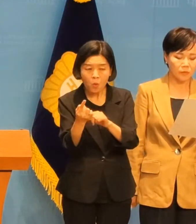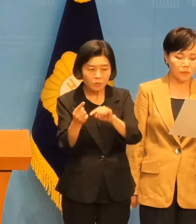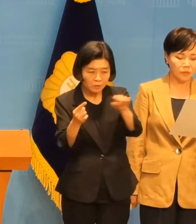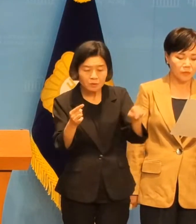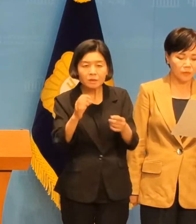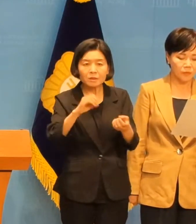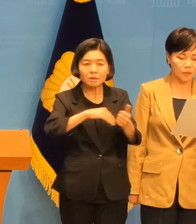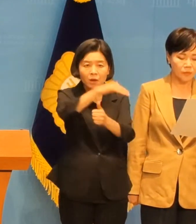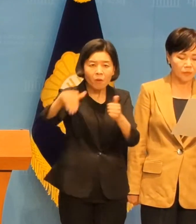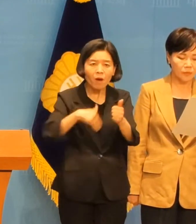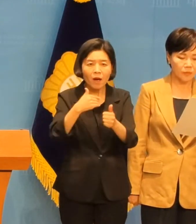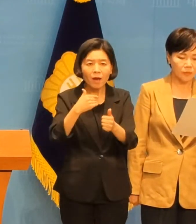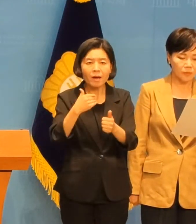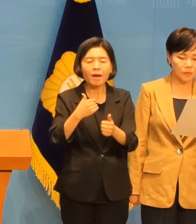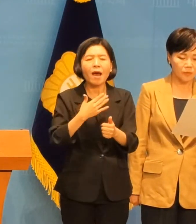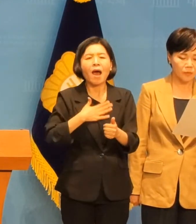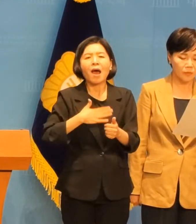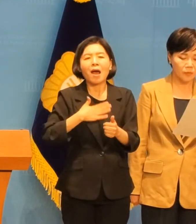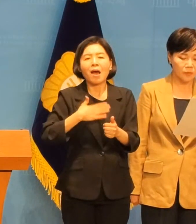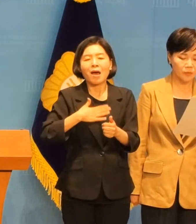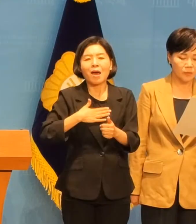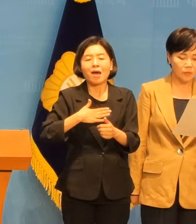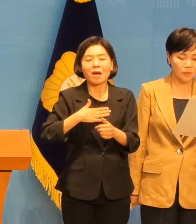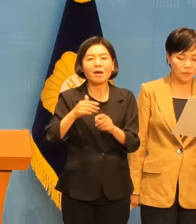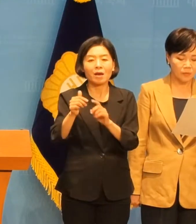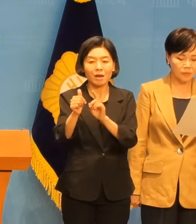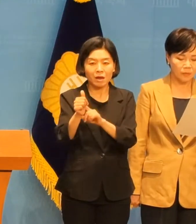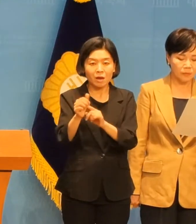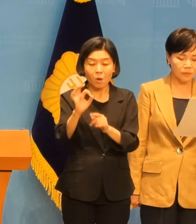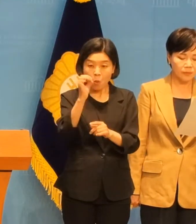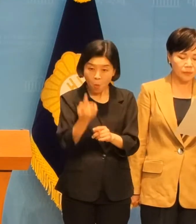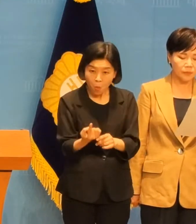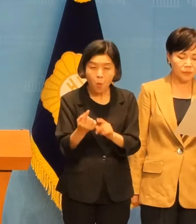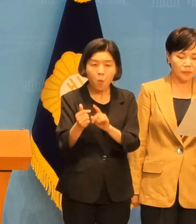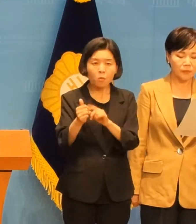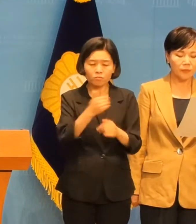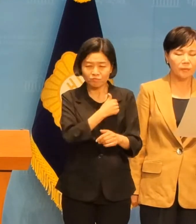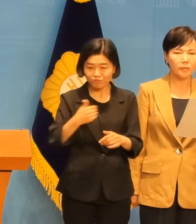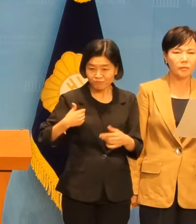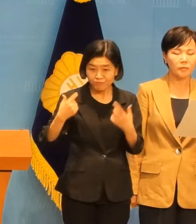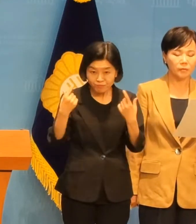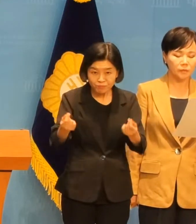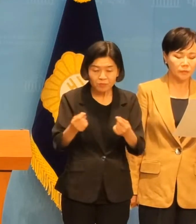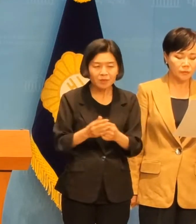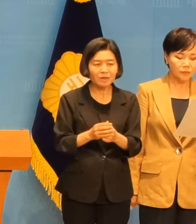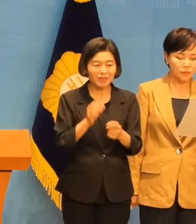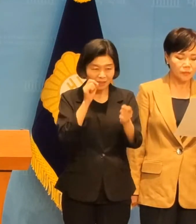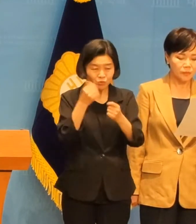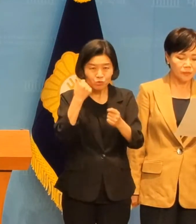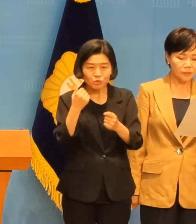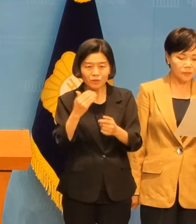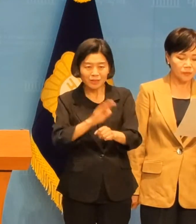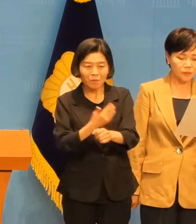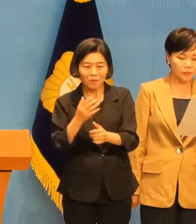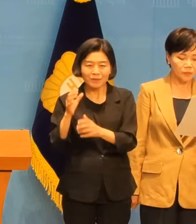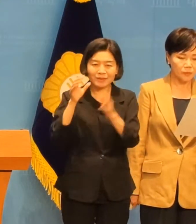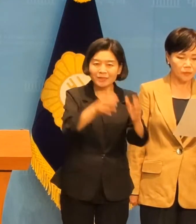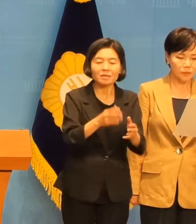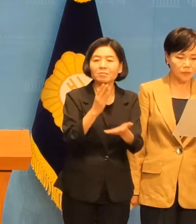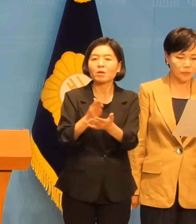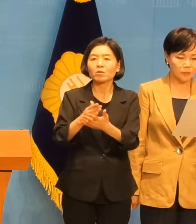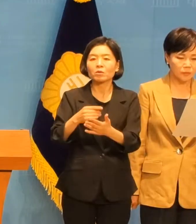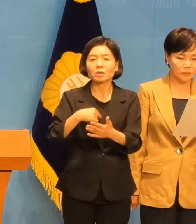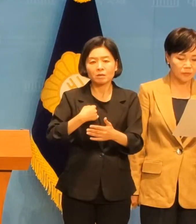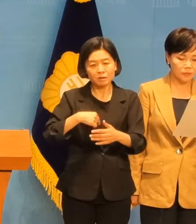보여줍니다. 따라서 오세훈 시장은 떳떳하다면 측근에게 책임을 떠넘기지 말고 적극적으로